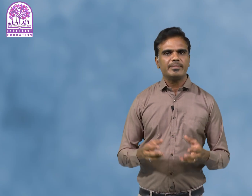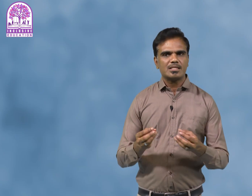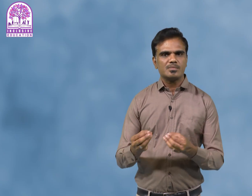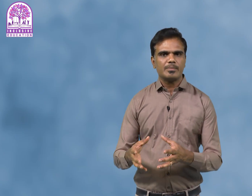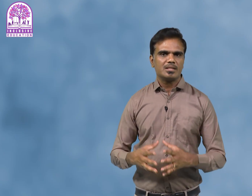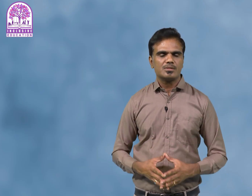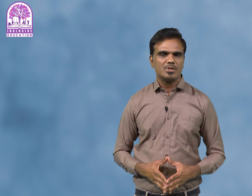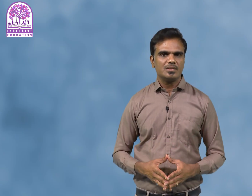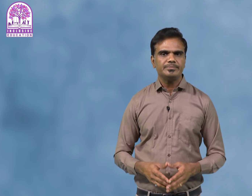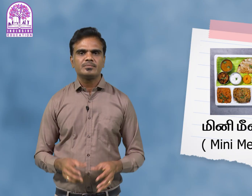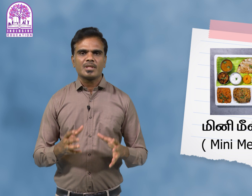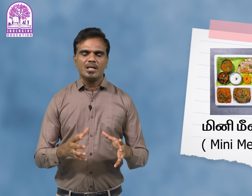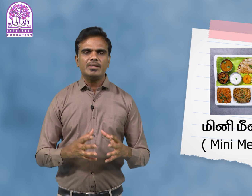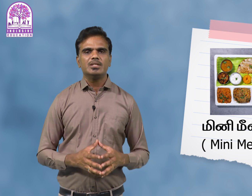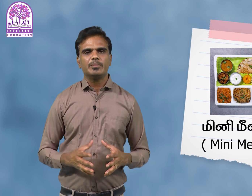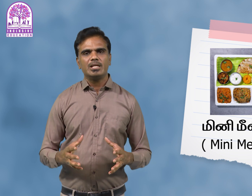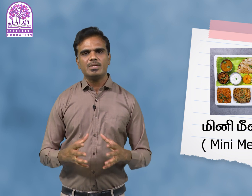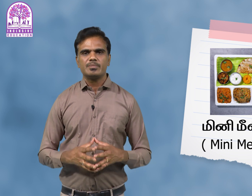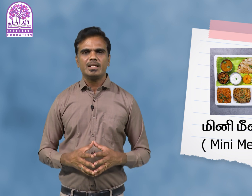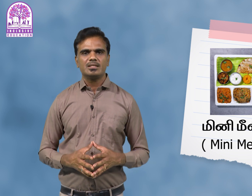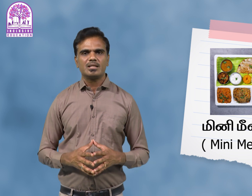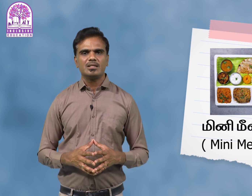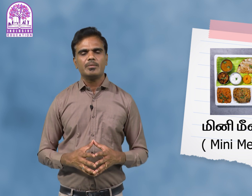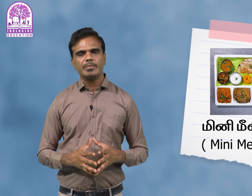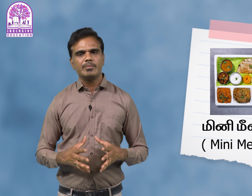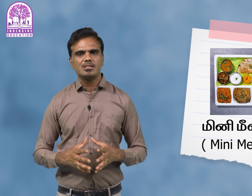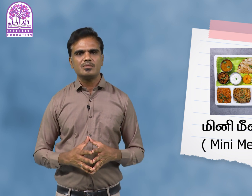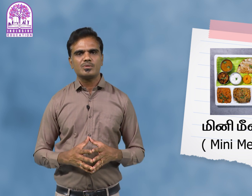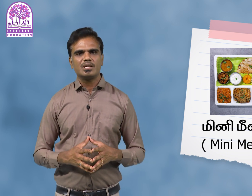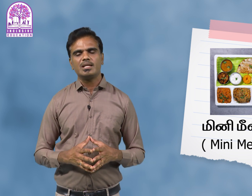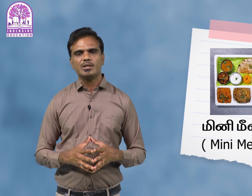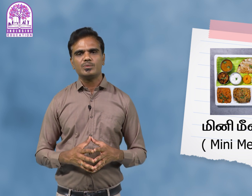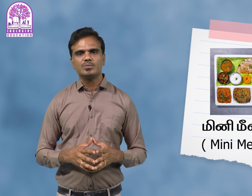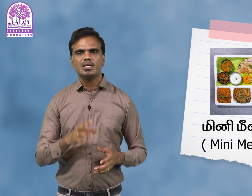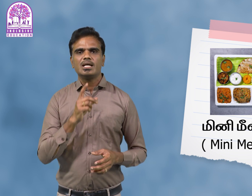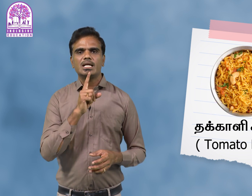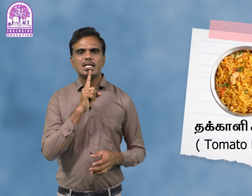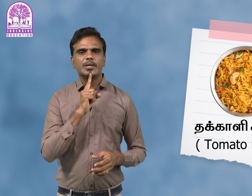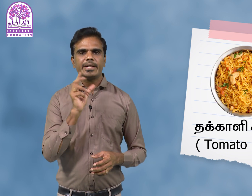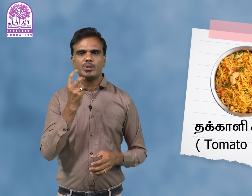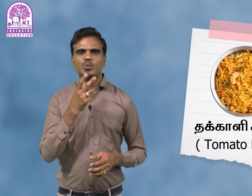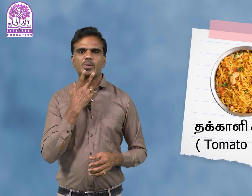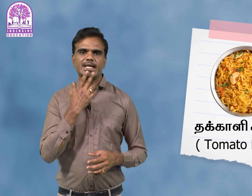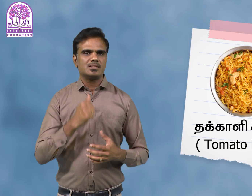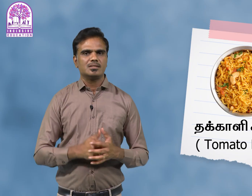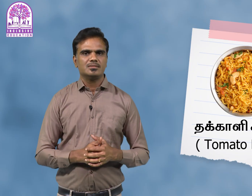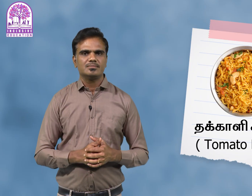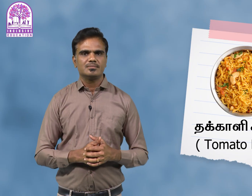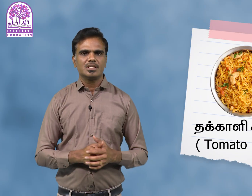மேக்ஸிமம் சாப்பிட்றத நான் சொல்கிறேன். இல்லை வந்து இப்போ மினி மீல்ஸ் மாரி எடுத்துக்கிறாங்க. அப்படி மினி மீல்ஸ்ன்னு வச்சுக்கோங்களேன். அதில் என்னாகும், டமாட்டோ ரைஸு